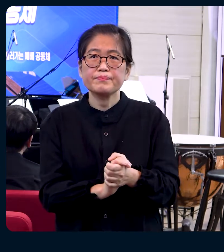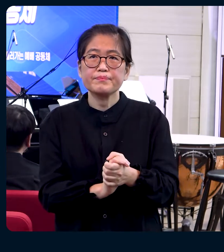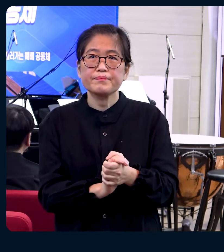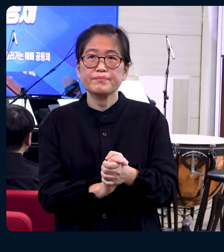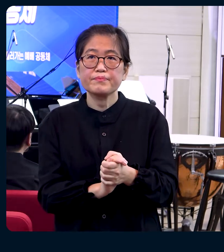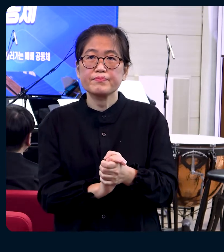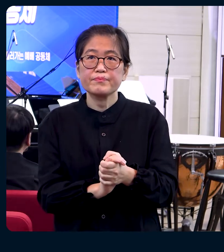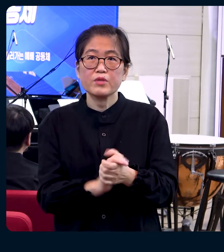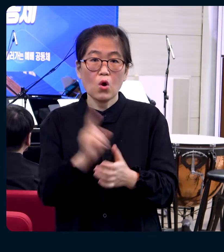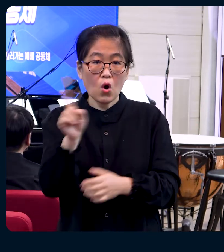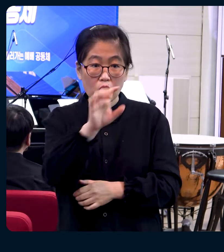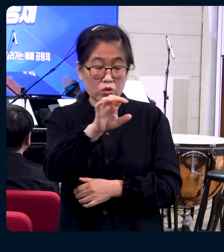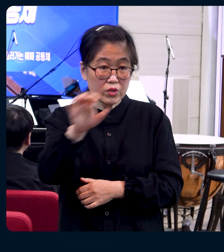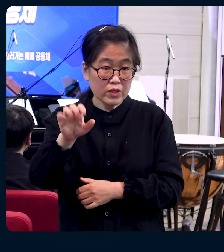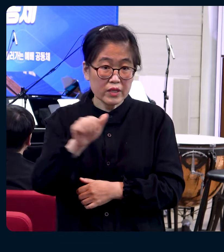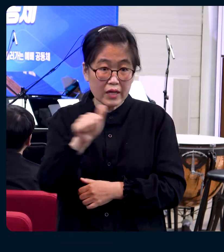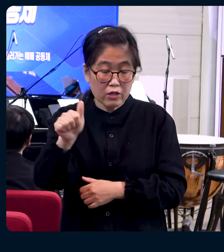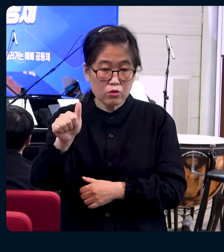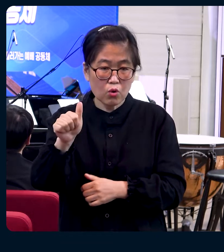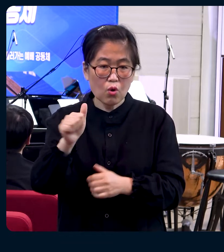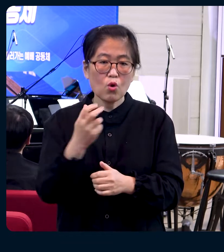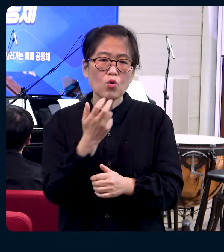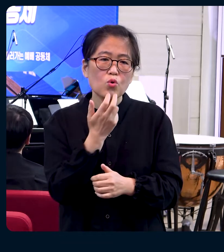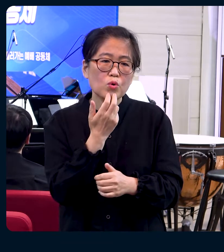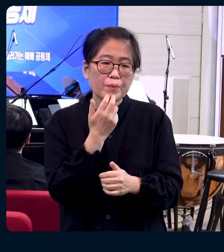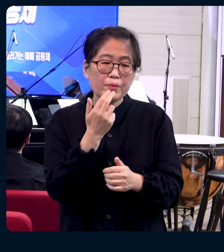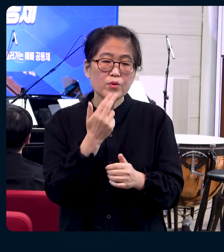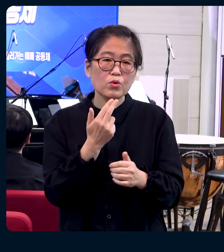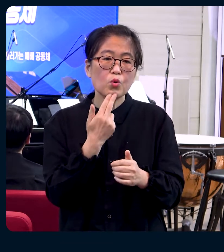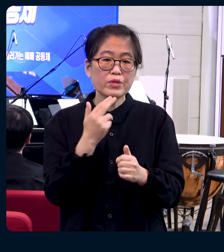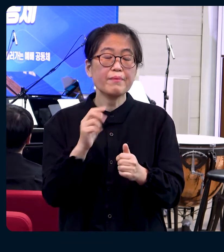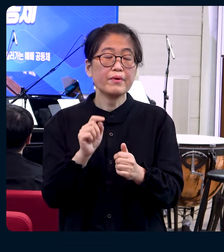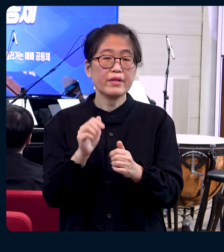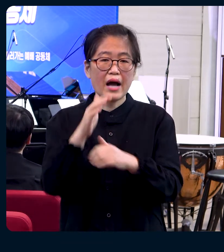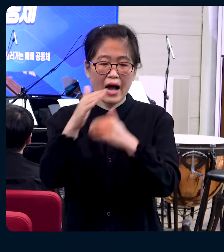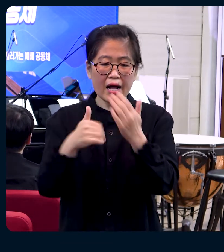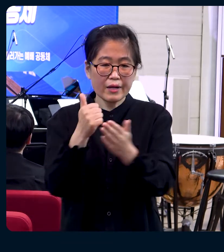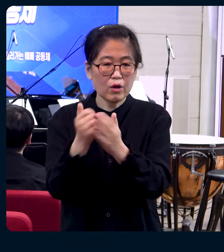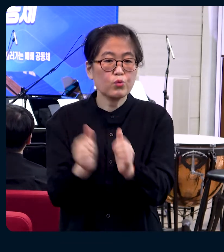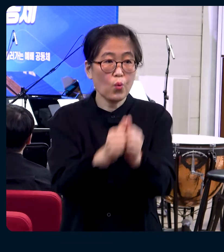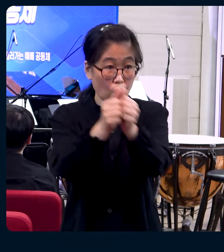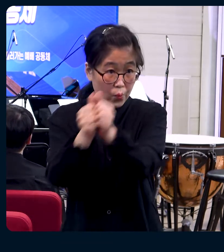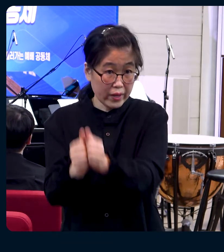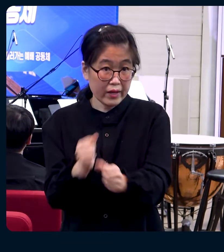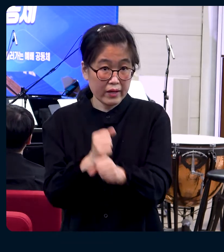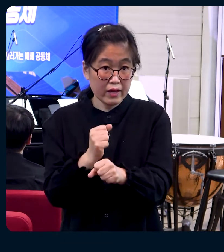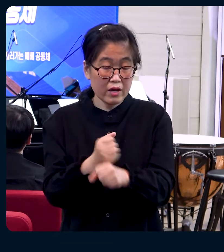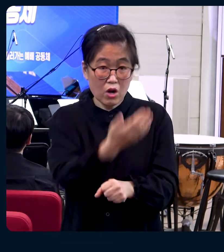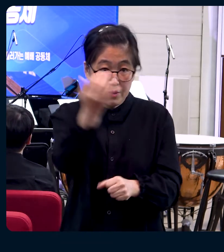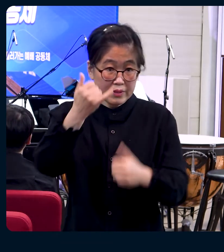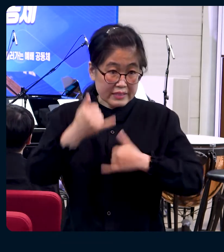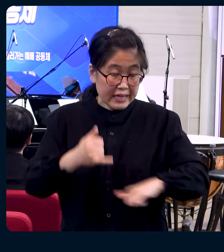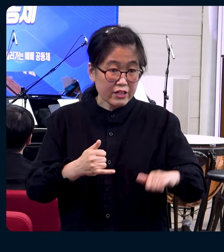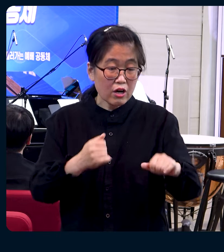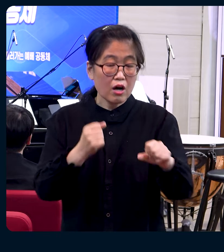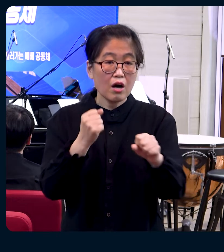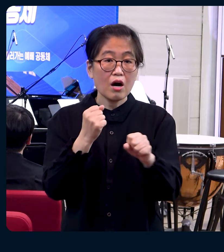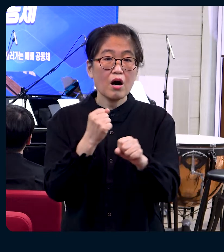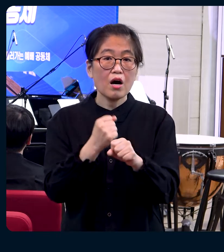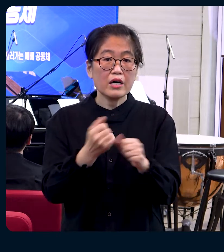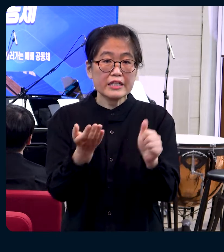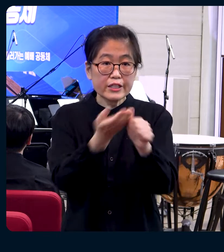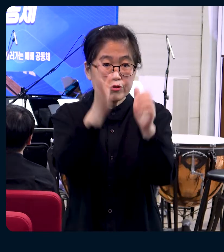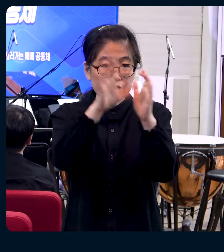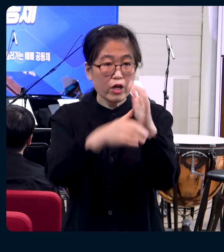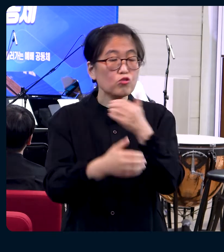점은 어디를 가도 주님과 동행하더라는 것입니다. 여러분 자녀를 키우실 때 꿈을 꾸는